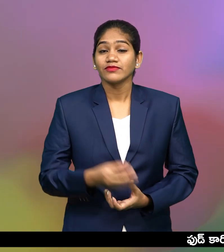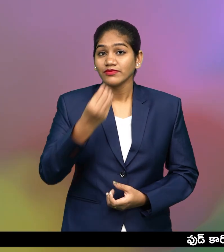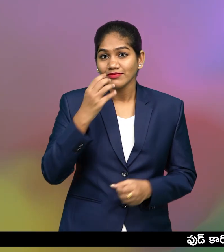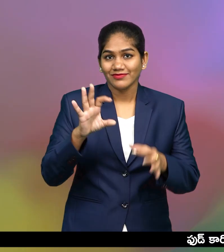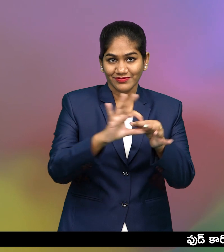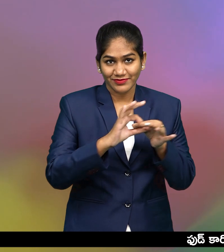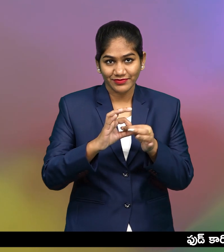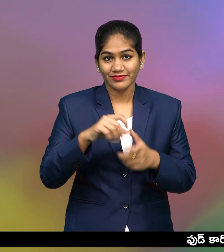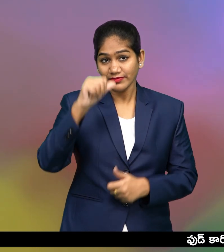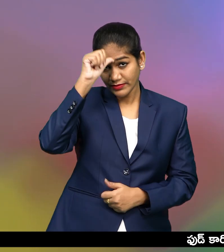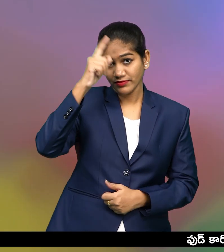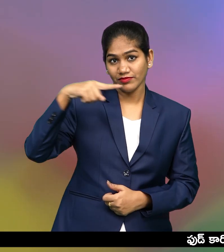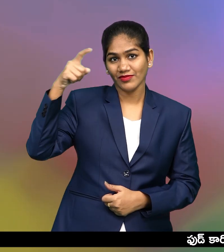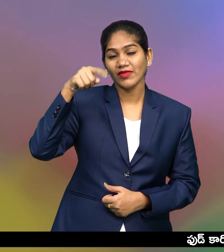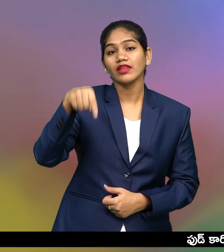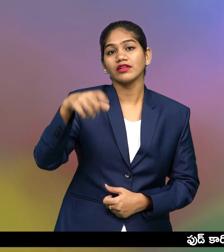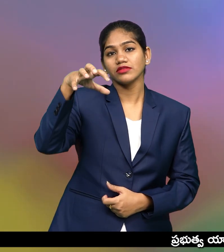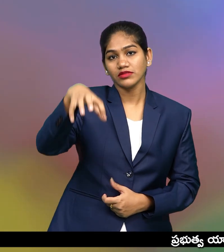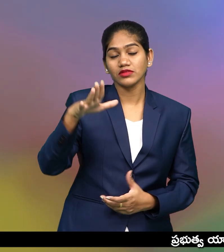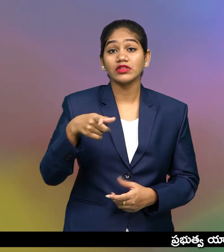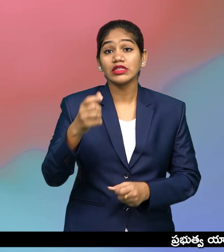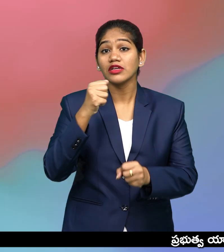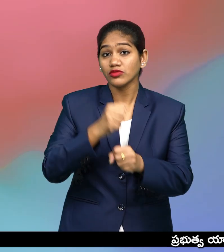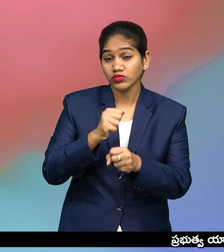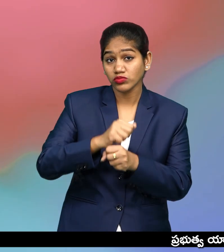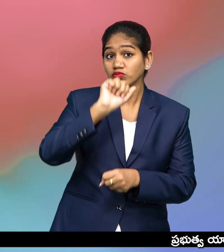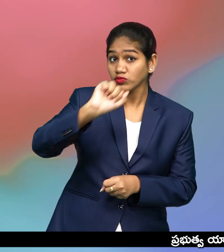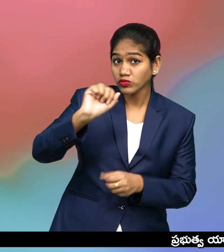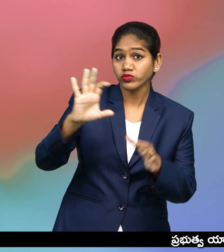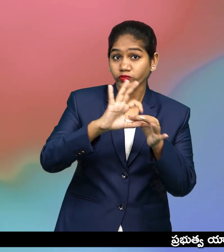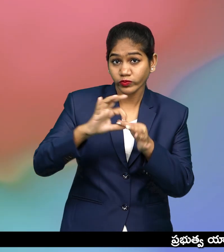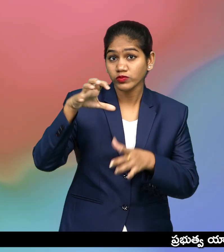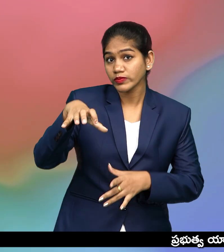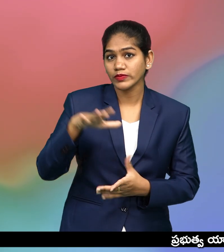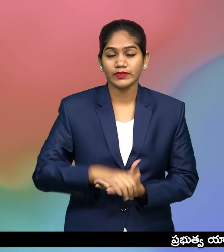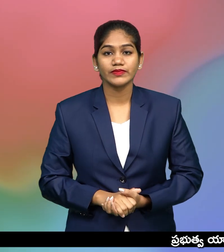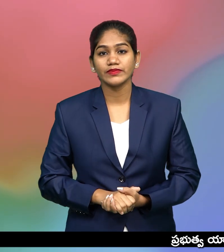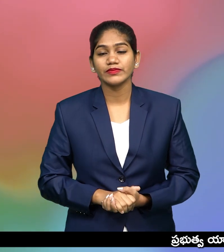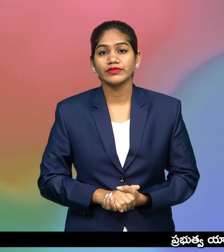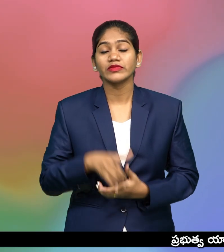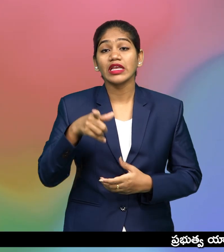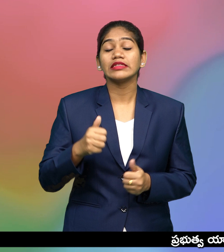ఫుడ్ కార్పొరేషన్ ఆఫ్ ఇండియా ప్రభుత్వ యాజమాన్యంలోని కార్పొరేషన్